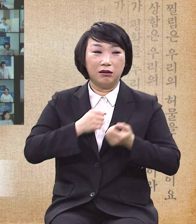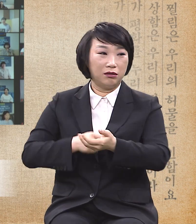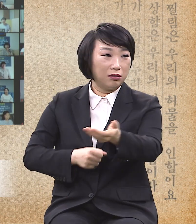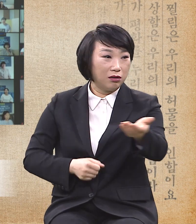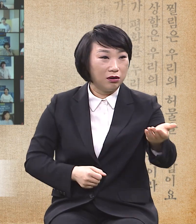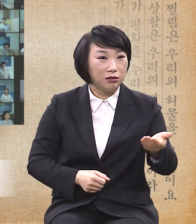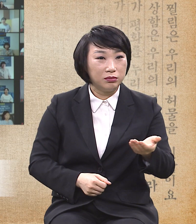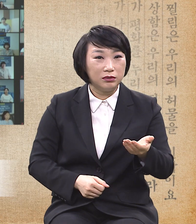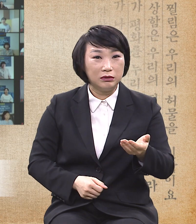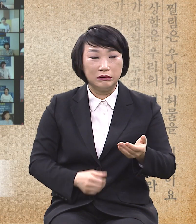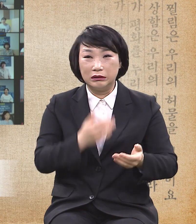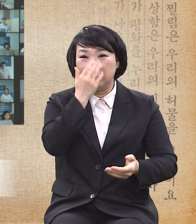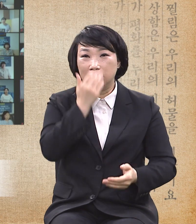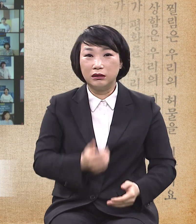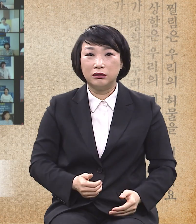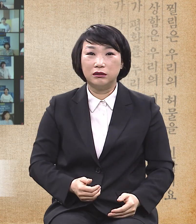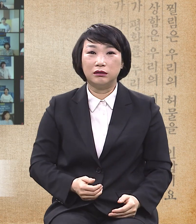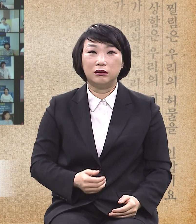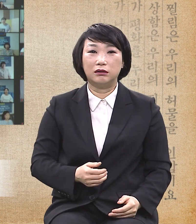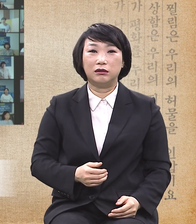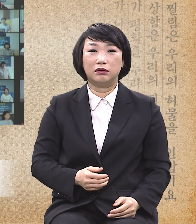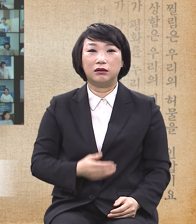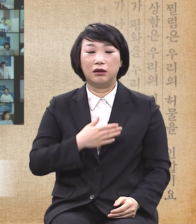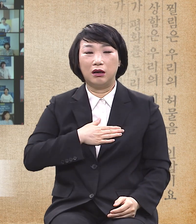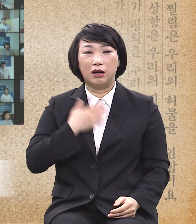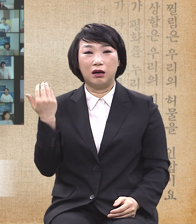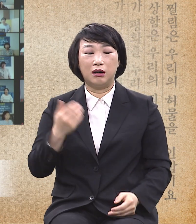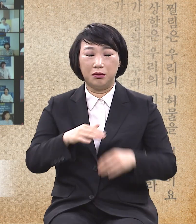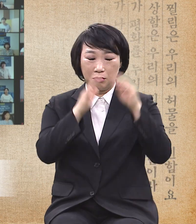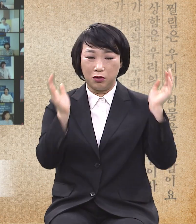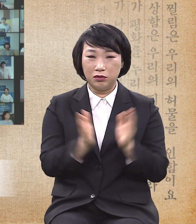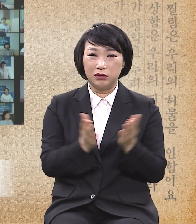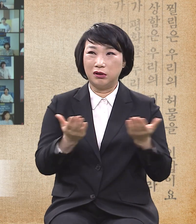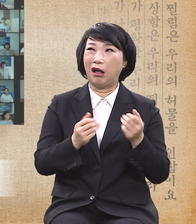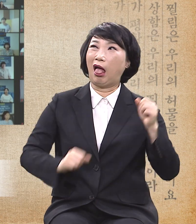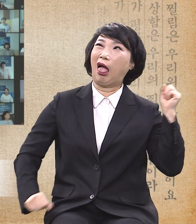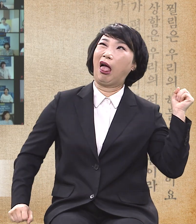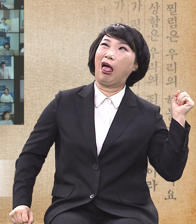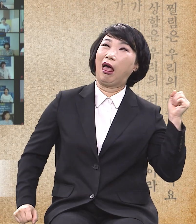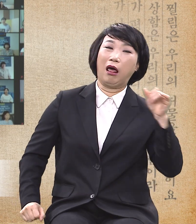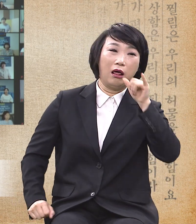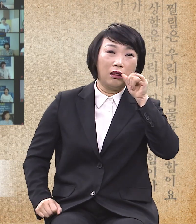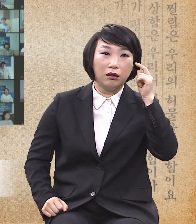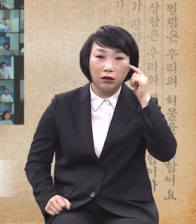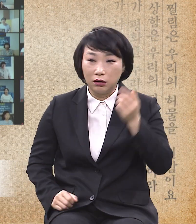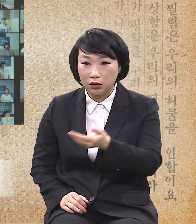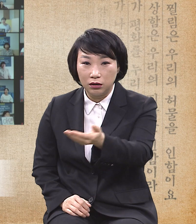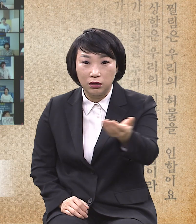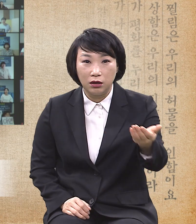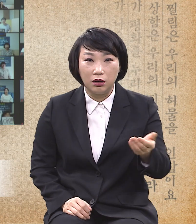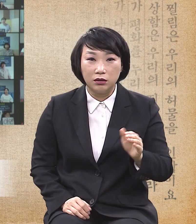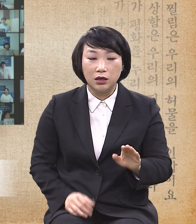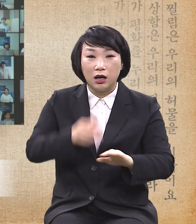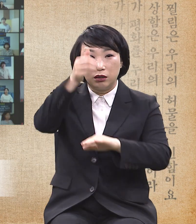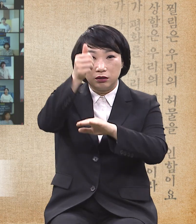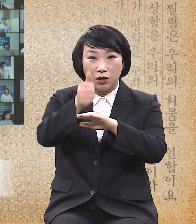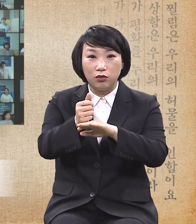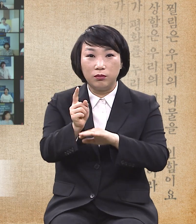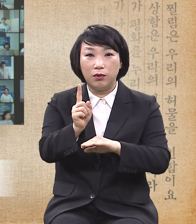게으르고 실증내고 매사가 무기력하고 그리고